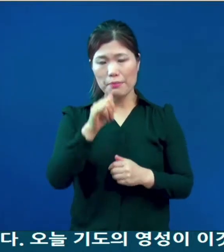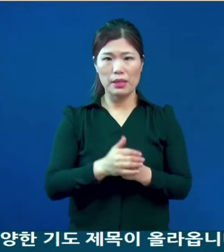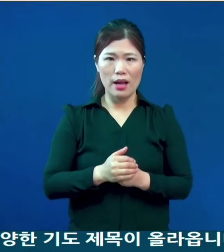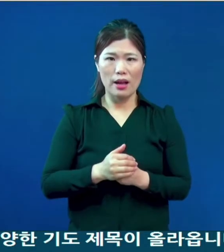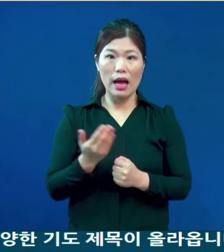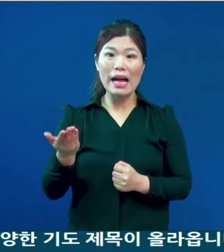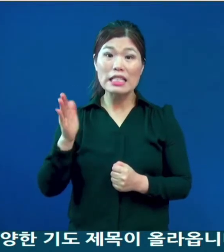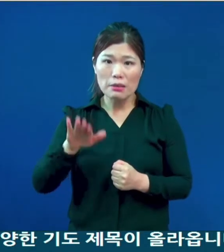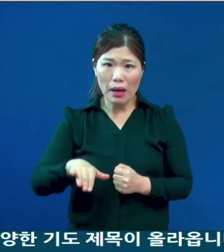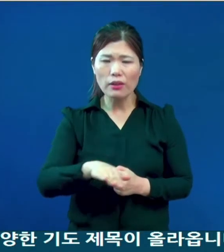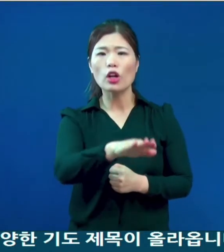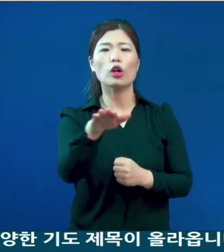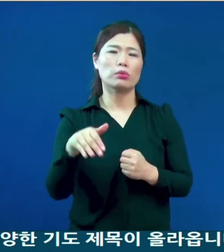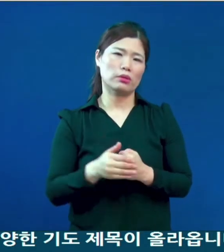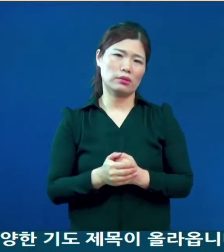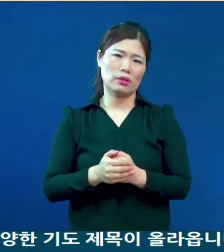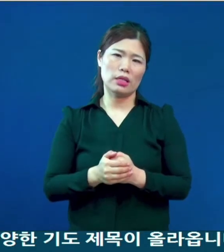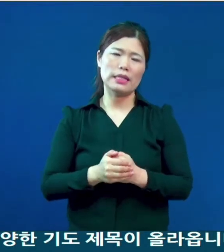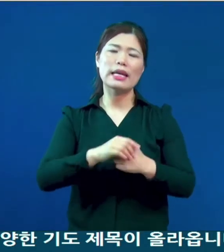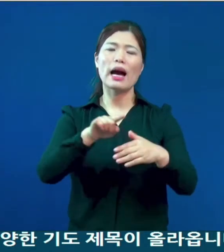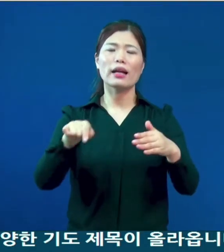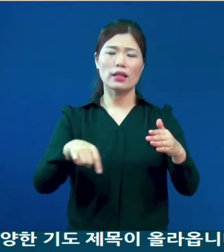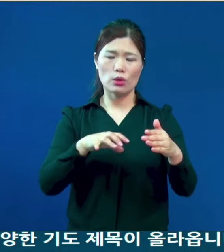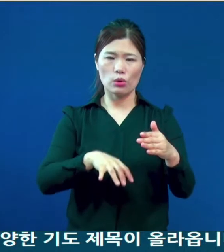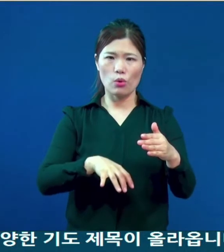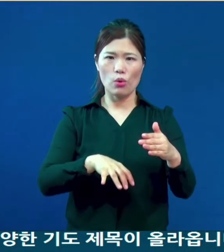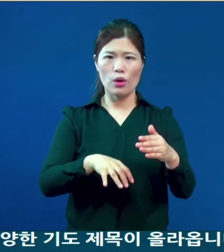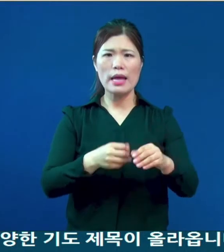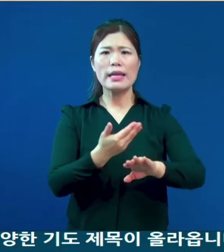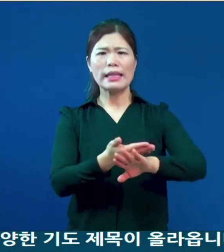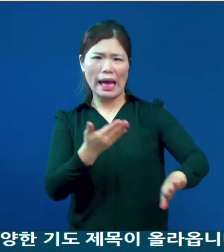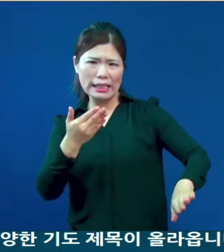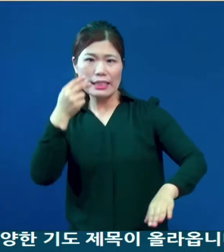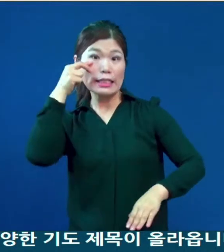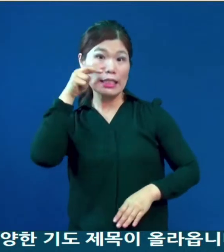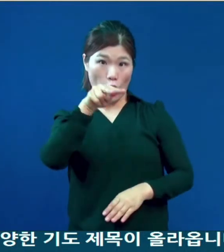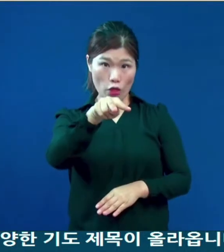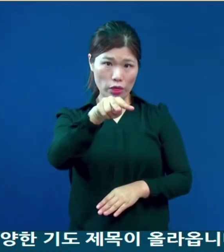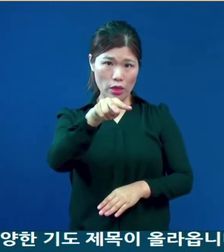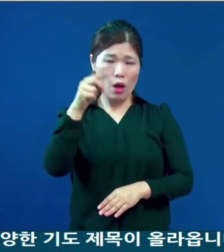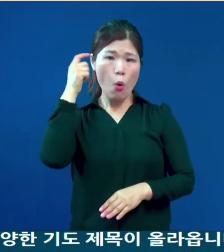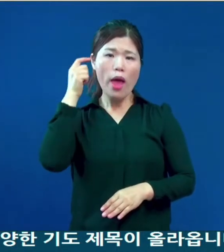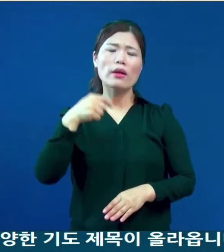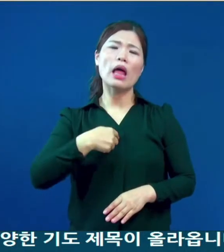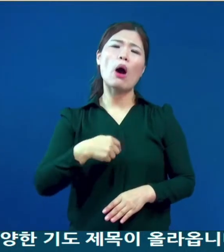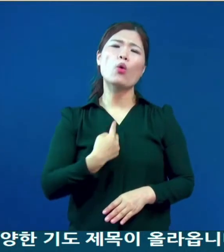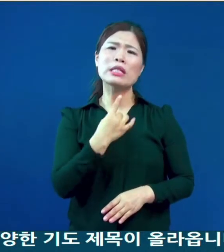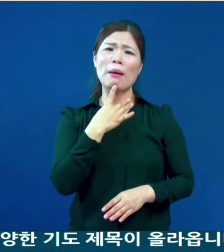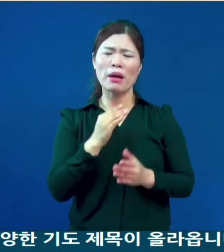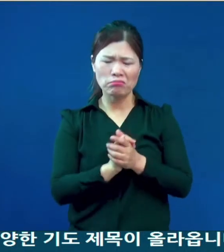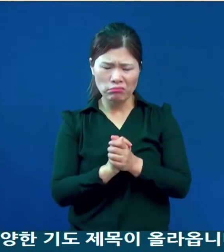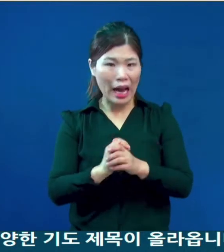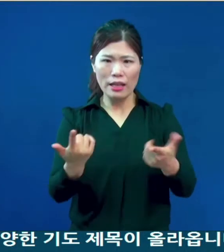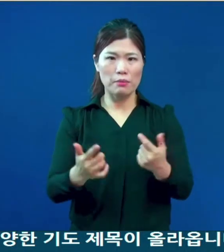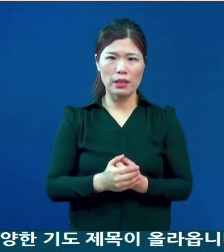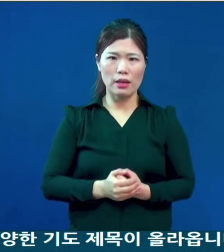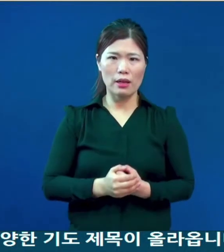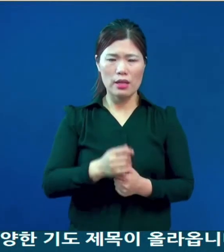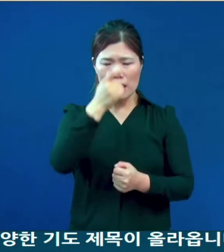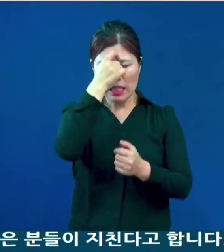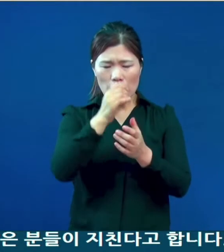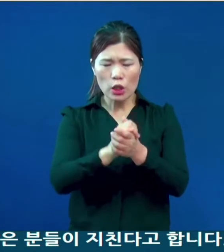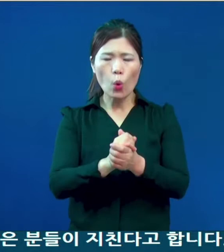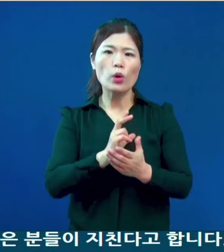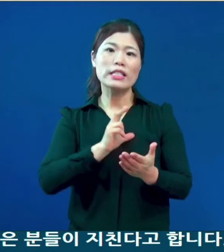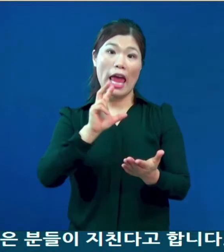하지만 여러분, 그 가운데서도 또 하나의 시선, 내가 혼자 기도한 게 아닙니다. 그 기도 제목을